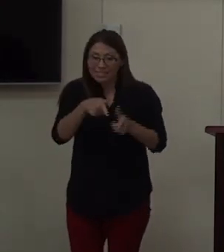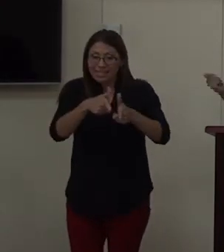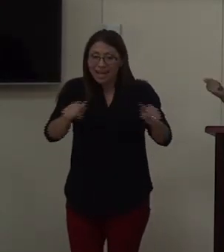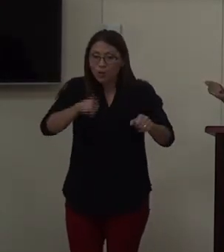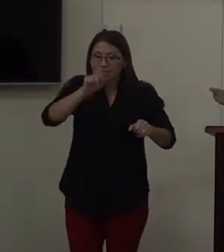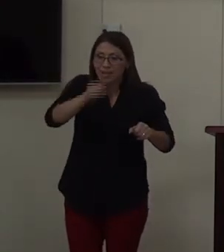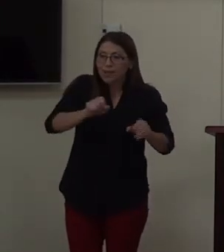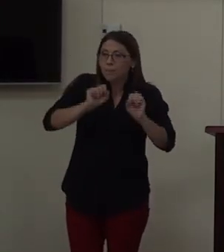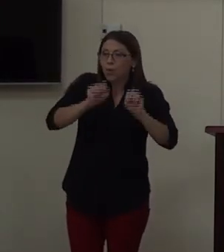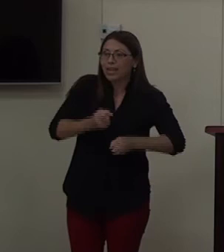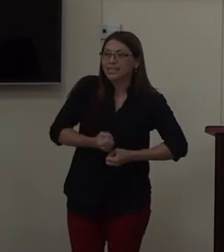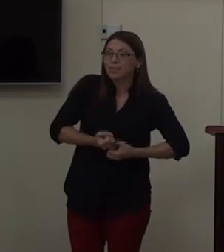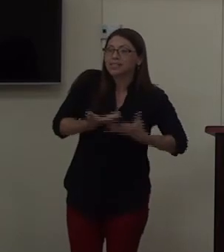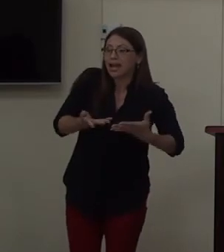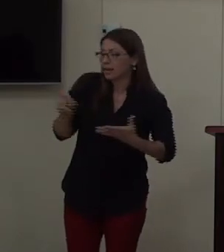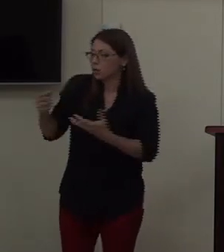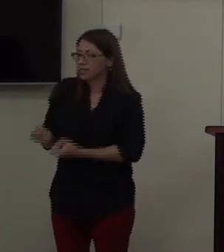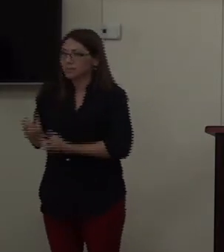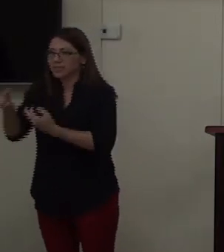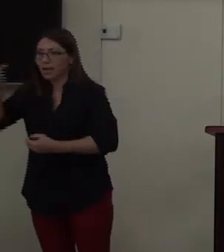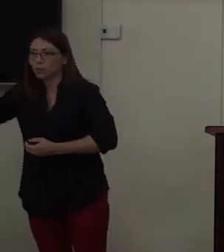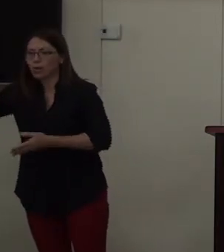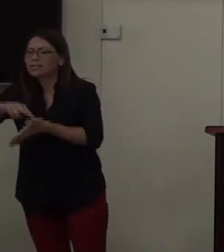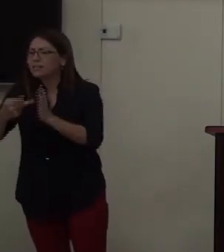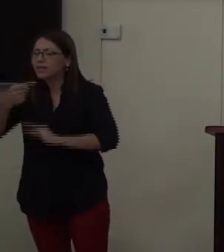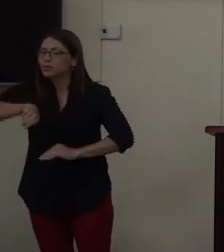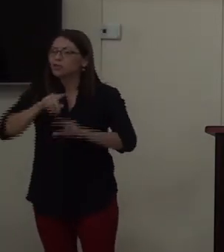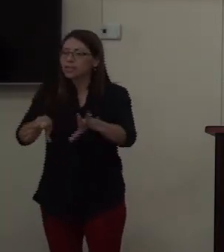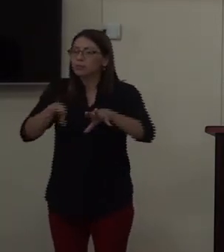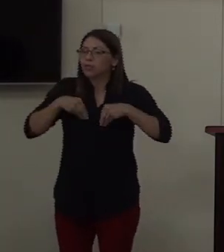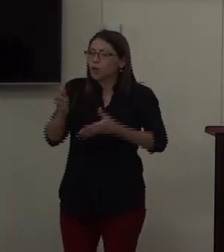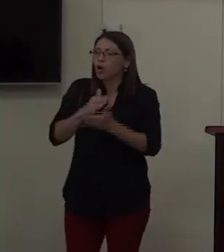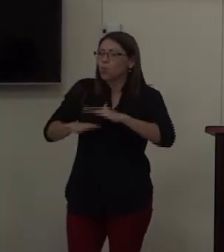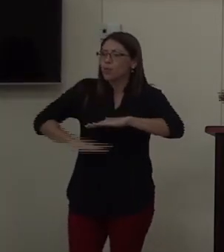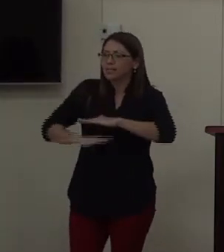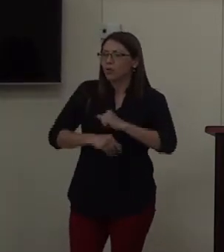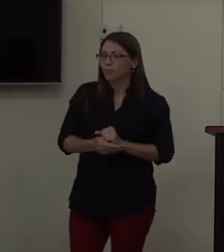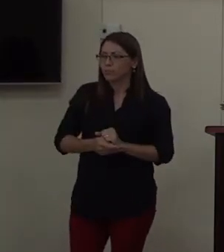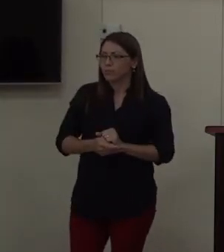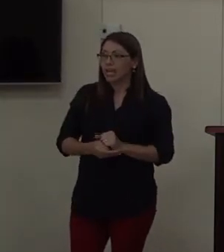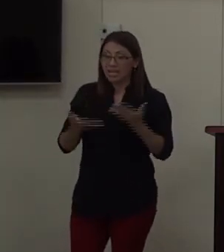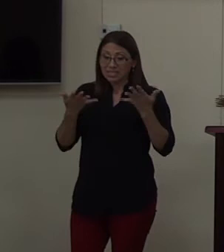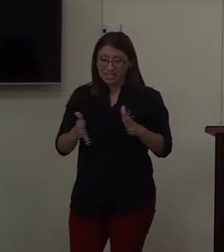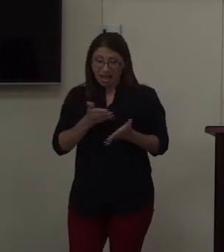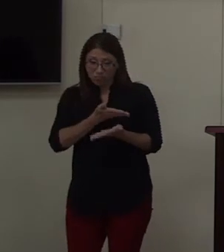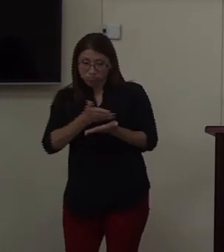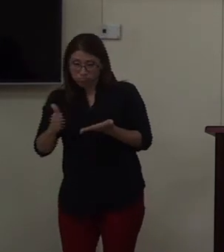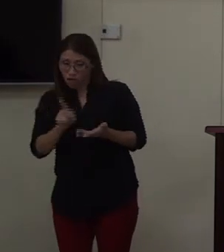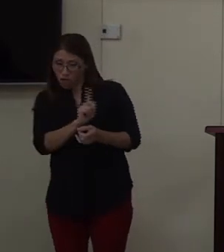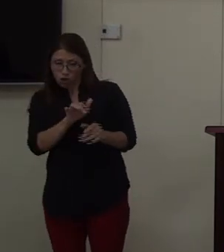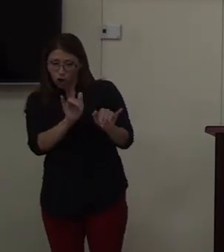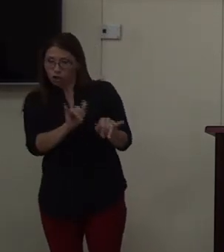la cultura. Es decir, estamos asumiendo algo muy básico. Ya no son lo que son, estamos ahora entonces